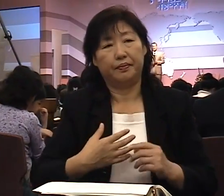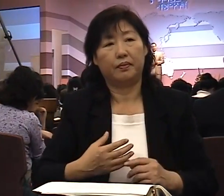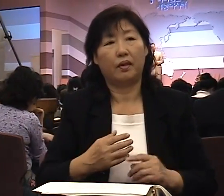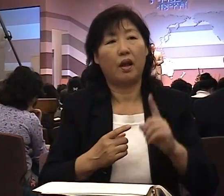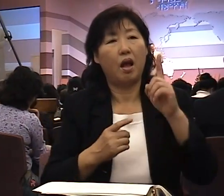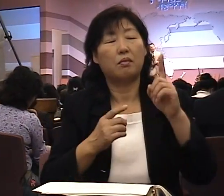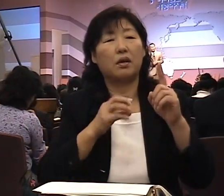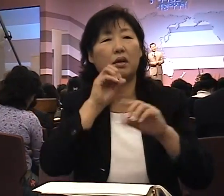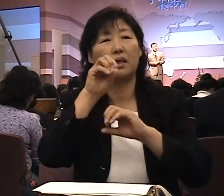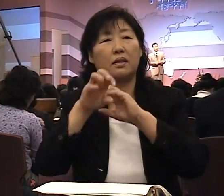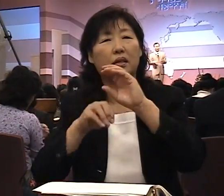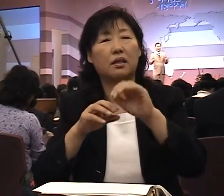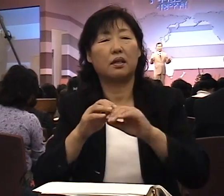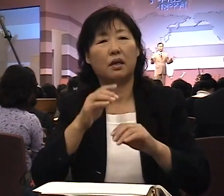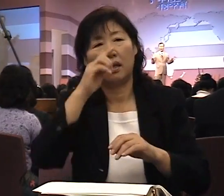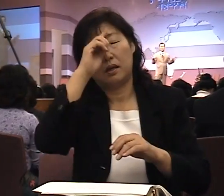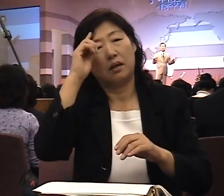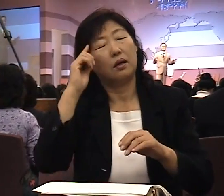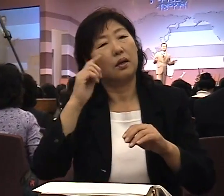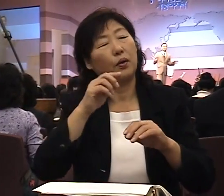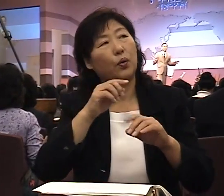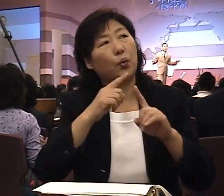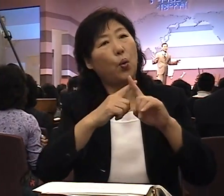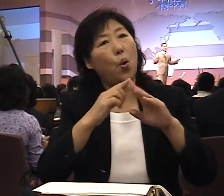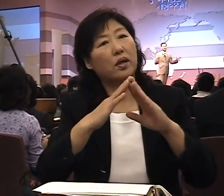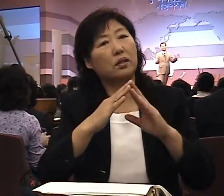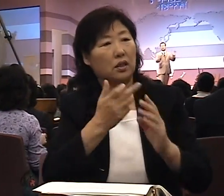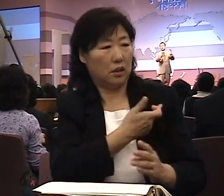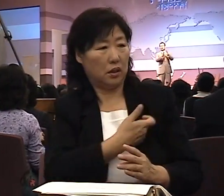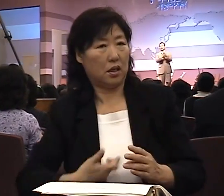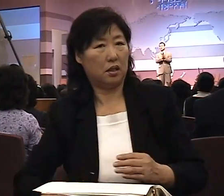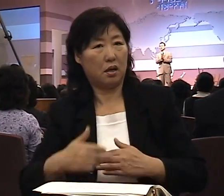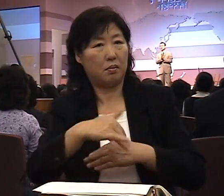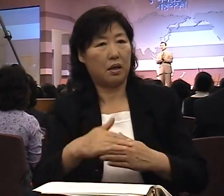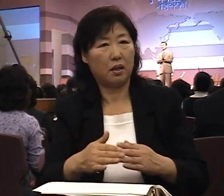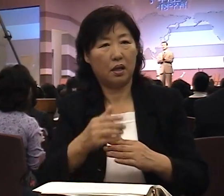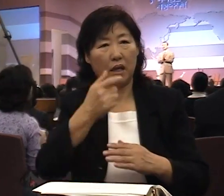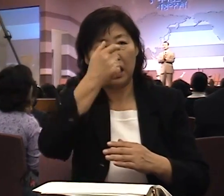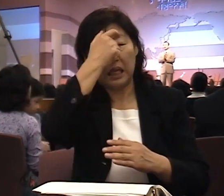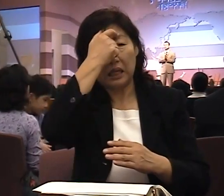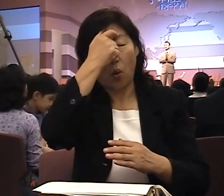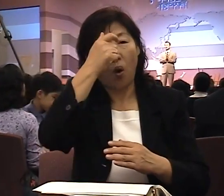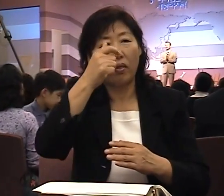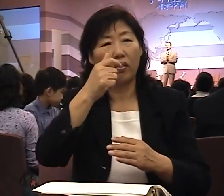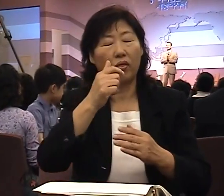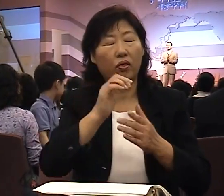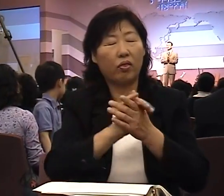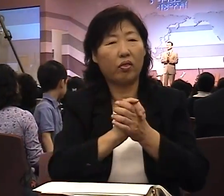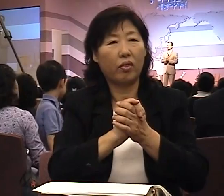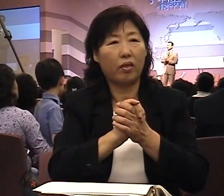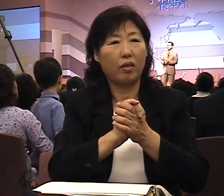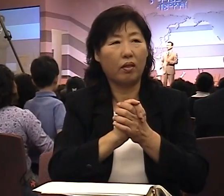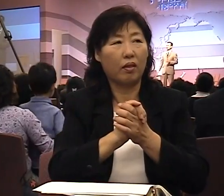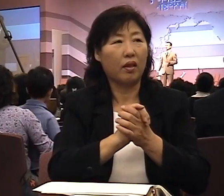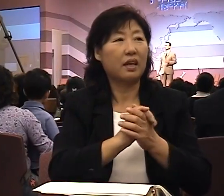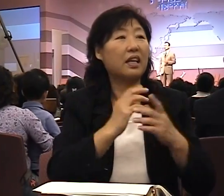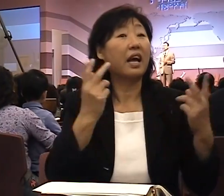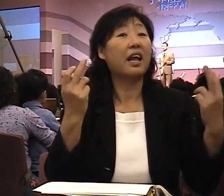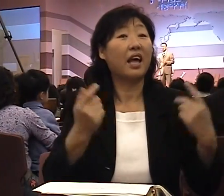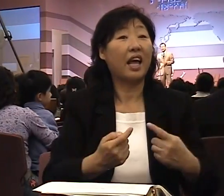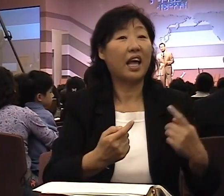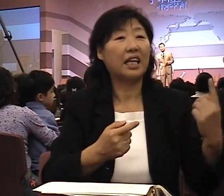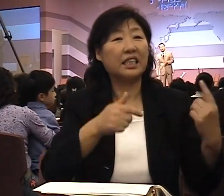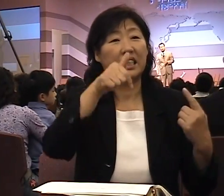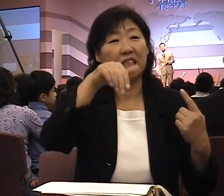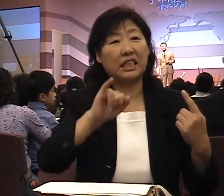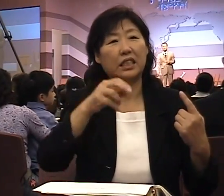한 분이 간증을 하시더라고요. 교회에서 제자반관이 기도를 인도하시는데 갑자기 그냥 그